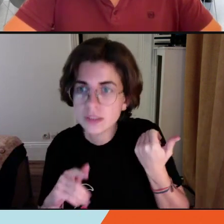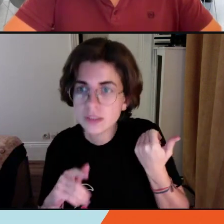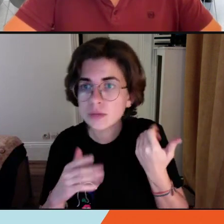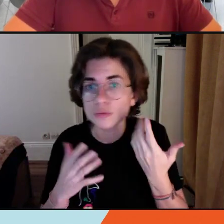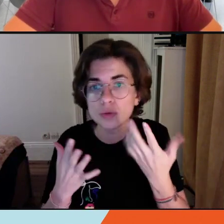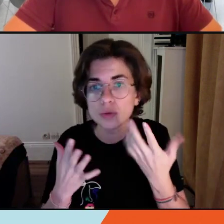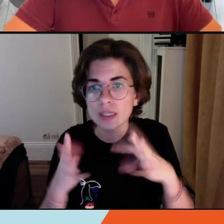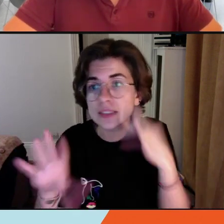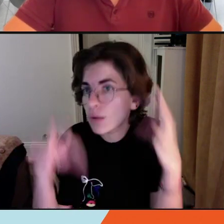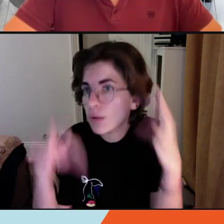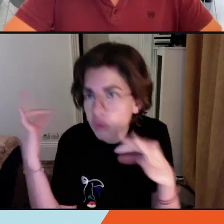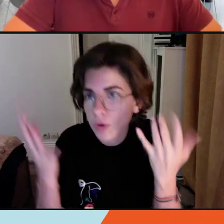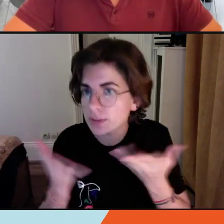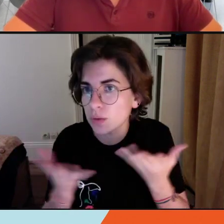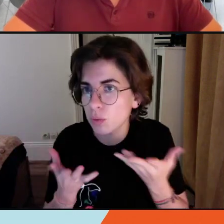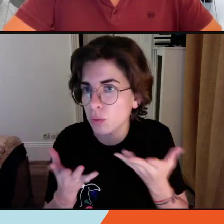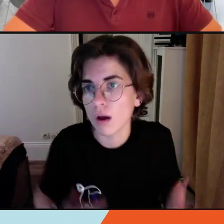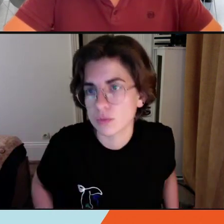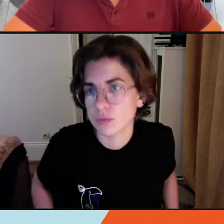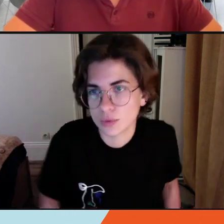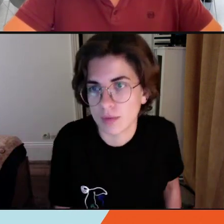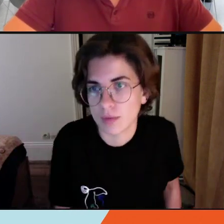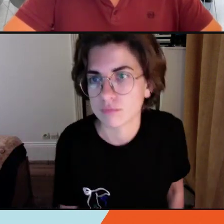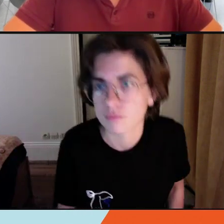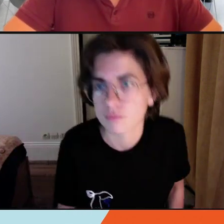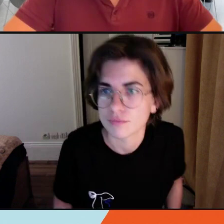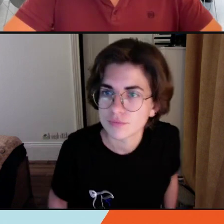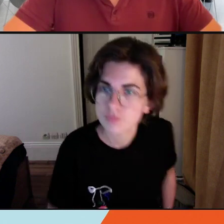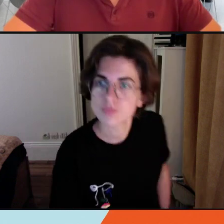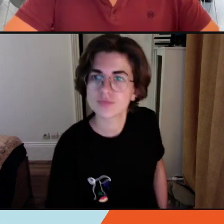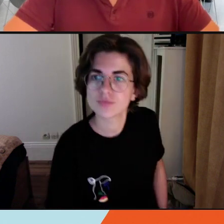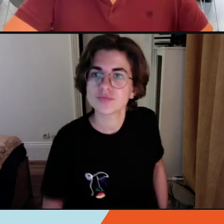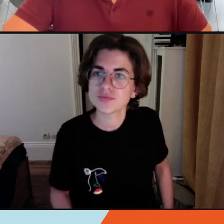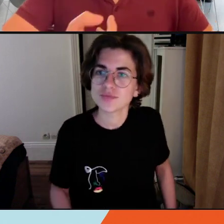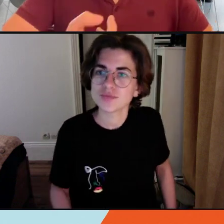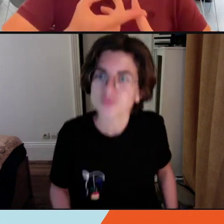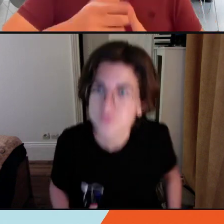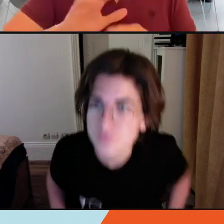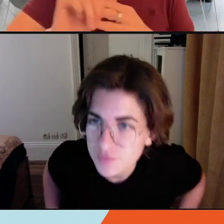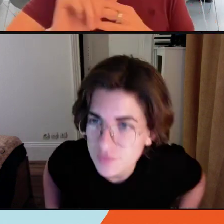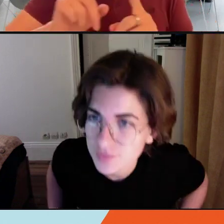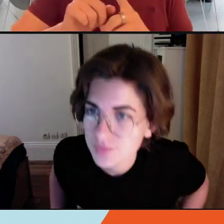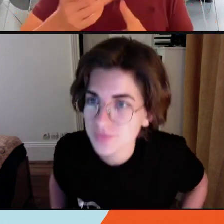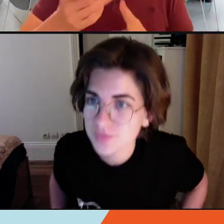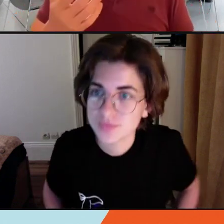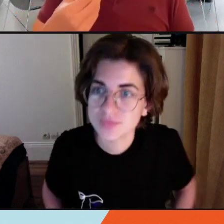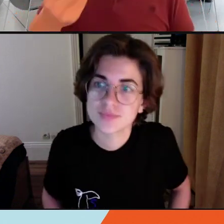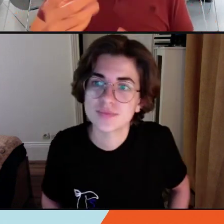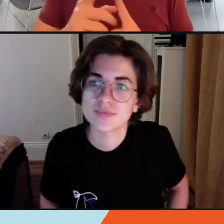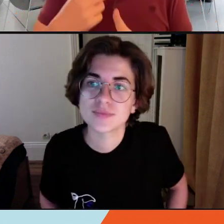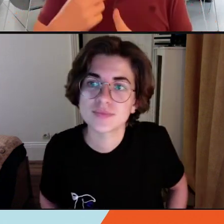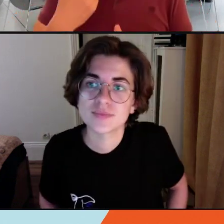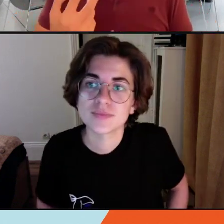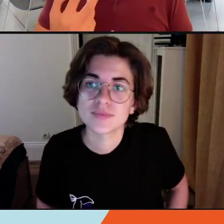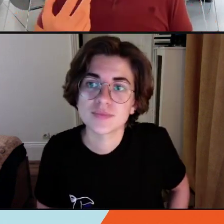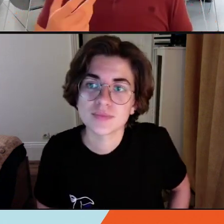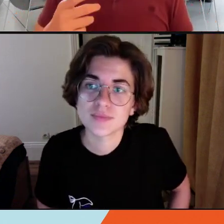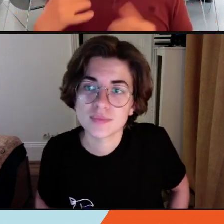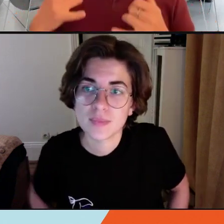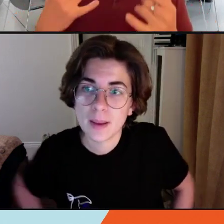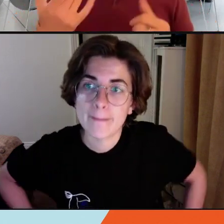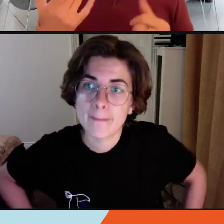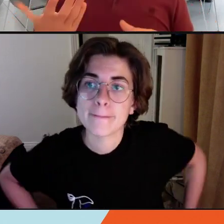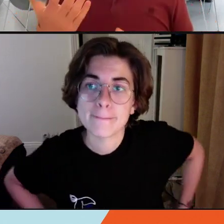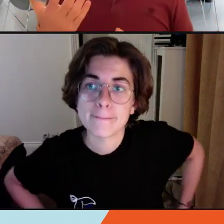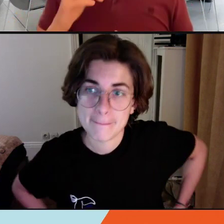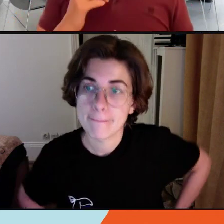qu'ils découvrent c'est quoi, tout ça. Ouais. C'est important ce que tu fais aussi, c'est de donner aussi une voix aux jeunes qui